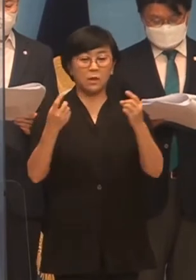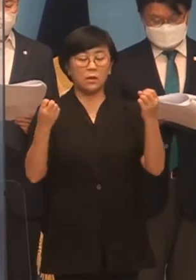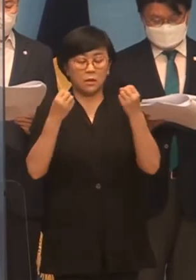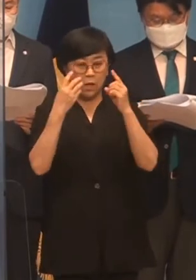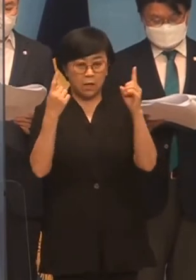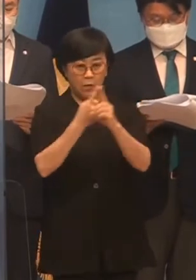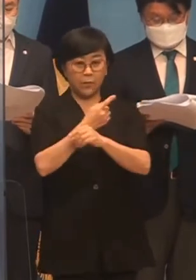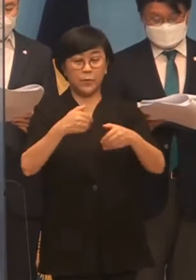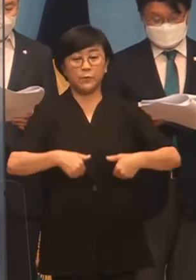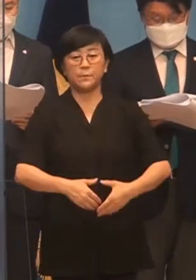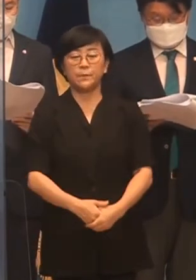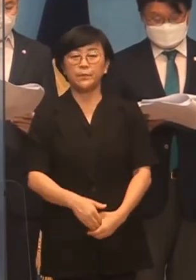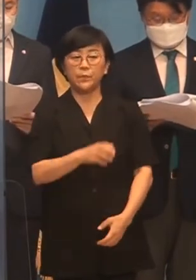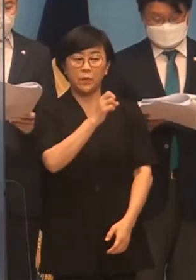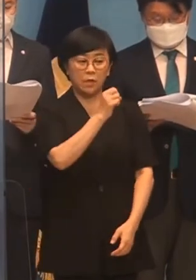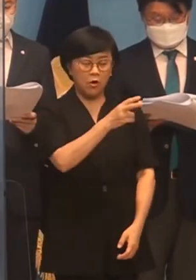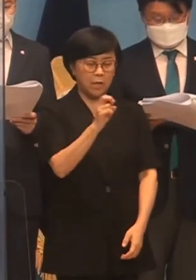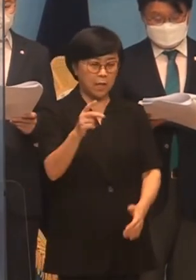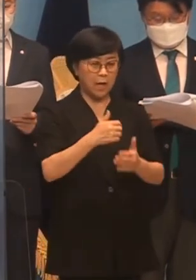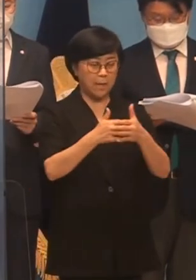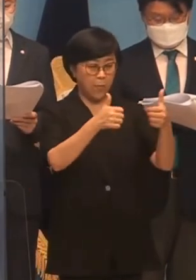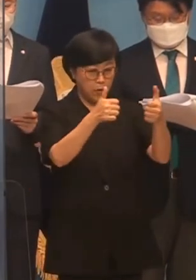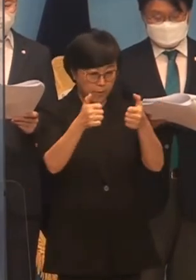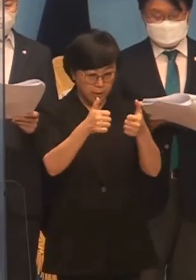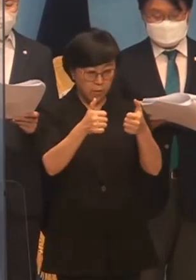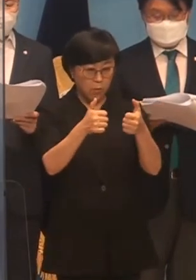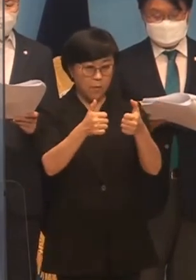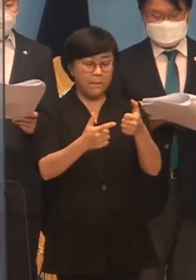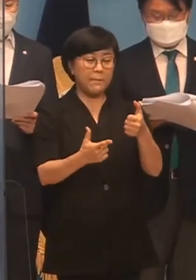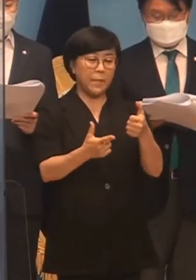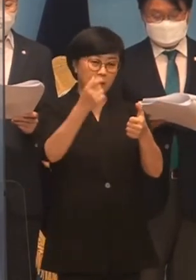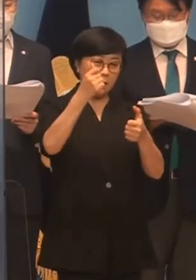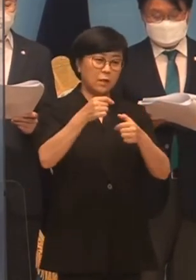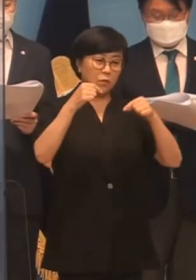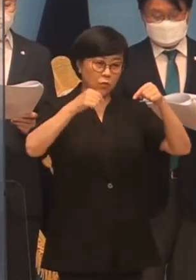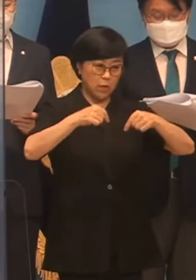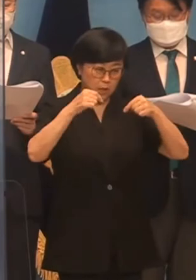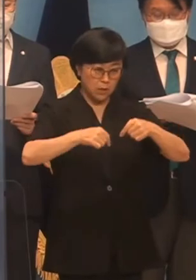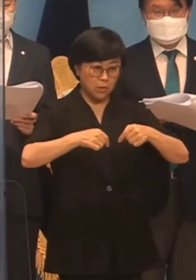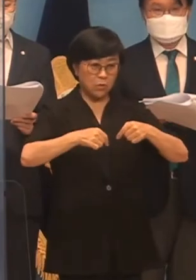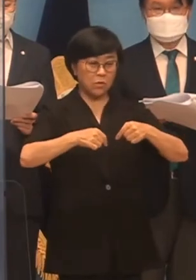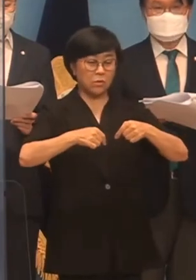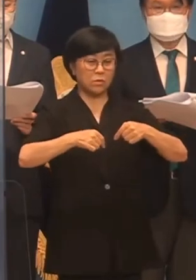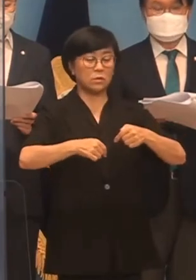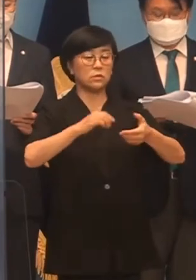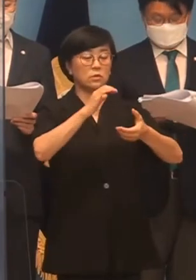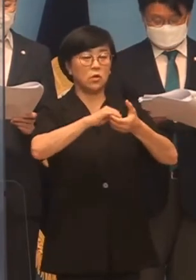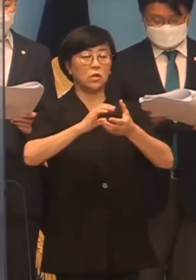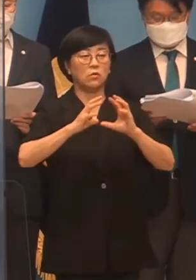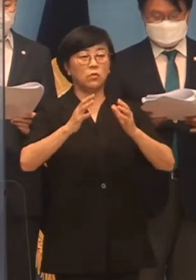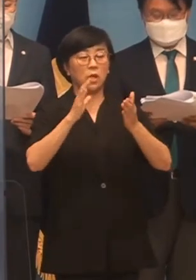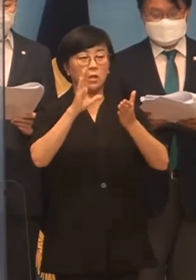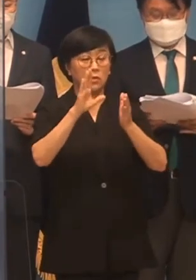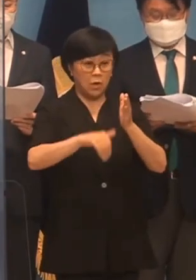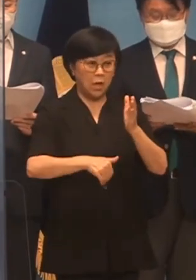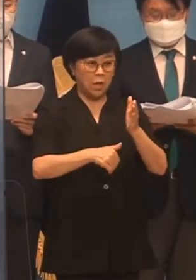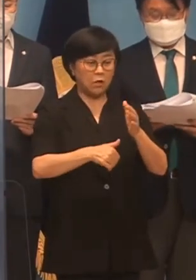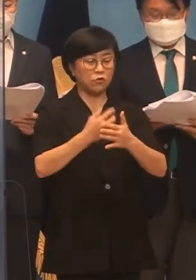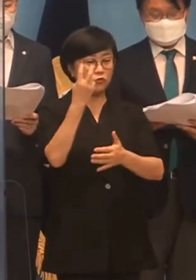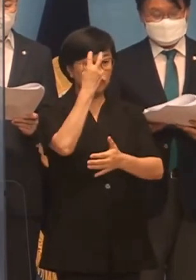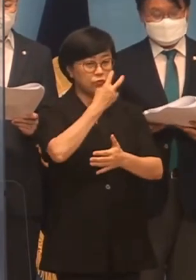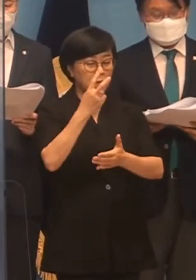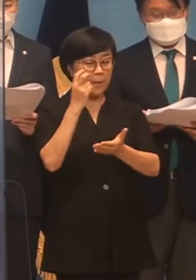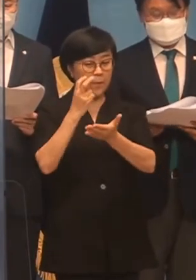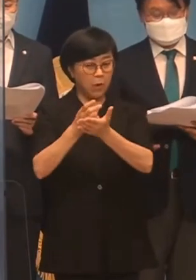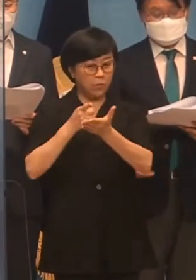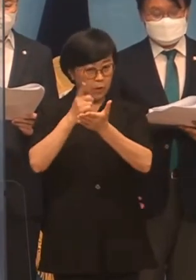합니다. 여야가 머리를 맞대고 신속하게 논의를 진행해 이번 정기국회 내에 수사 기소 분리